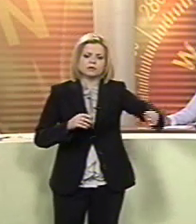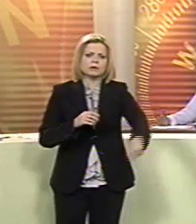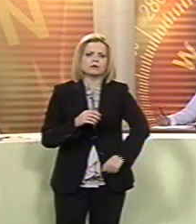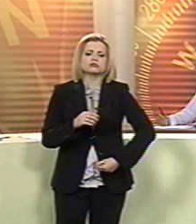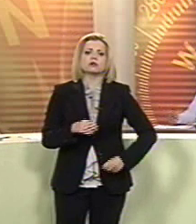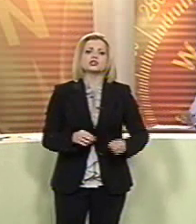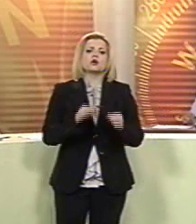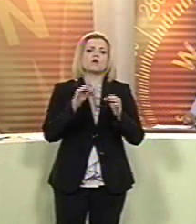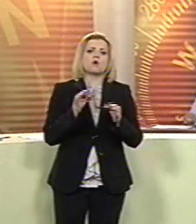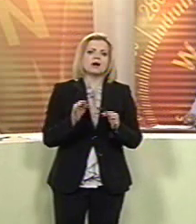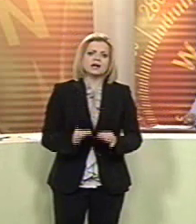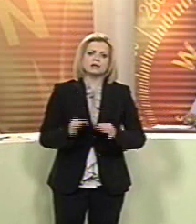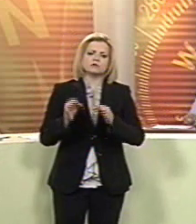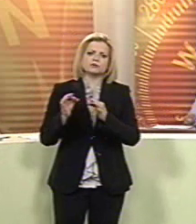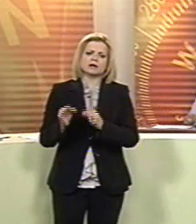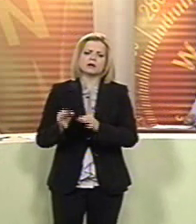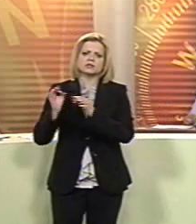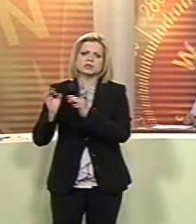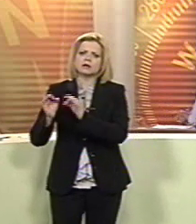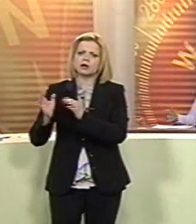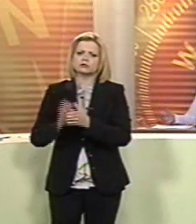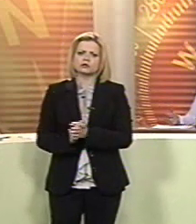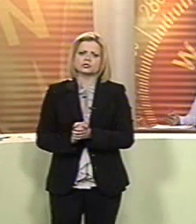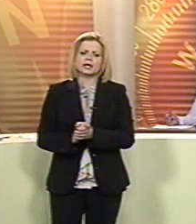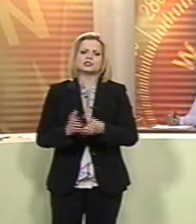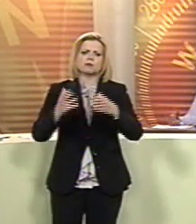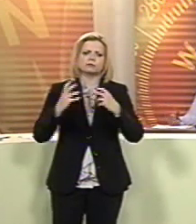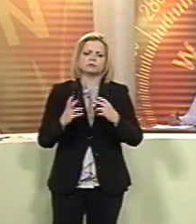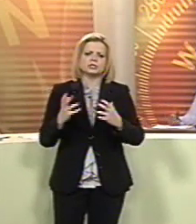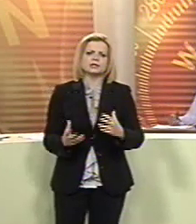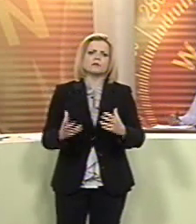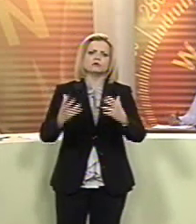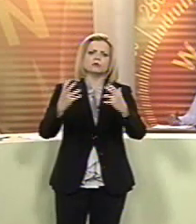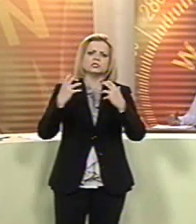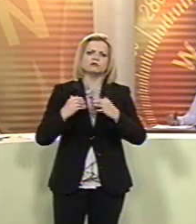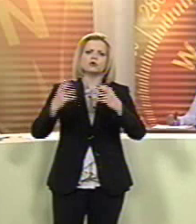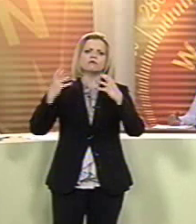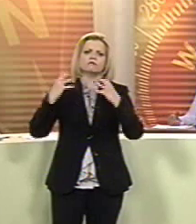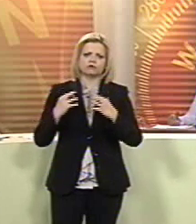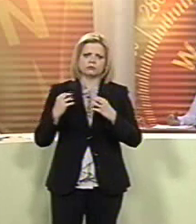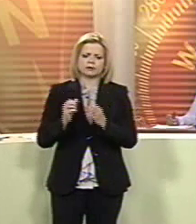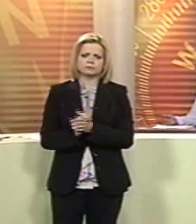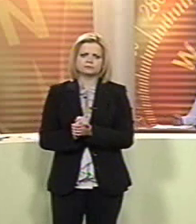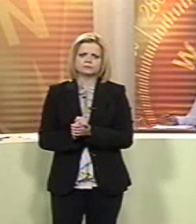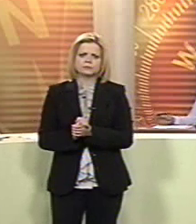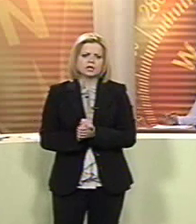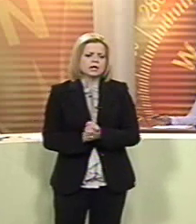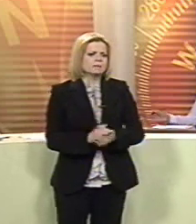em Belo Horizonte com ânimo de permanecer em Belo Horizonte. Este é o meu domicílio e é o meu domicílio voluntário. Mas,